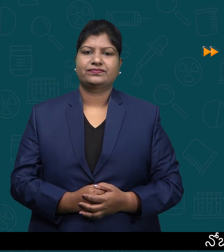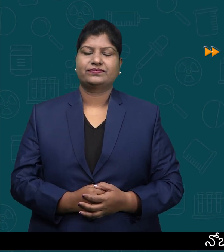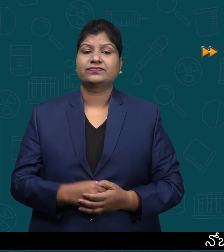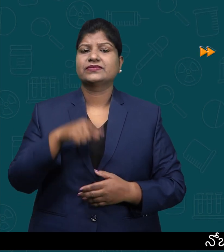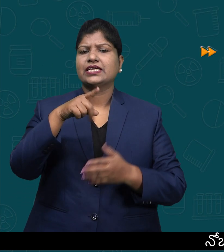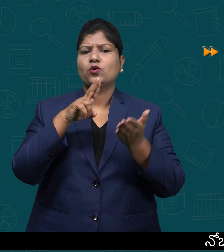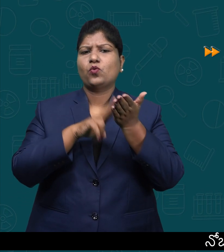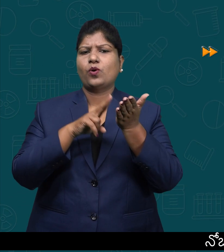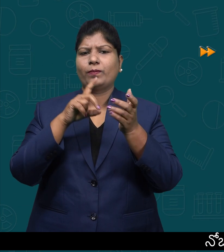నోబుల్ వాయువులు,